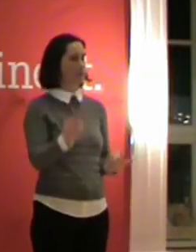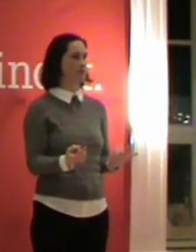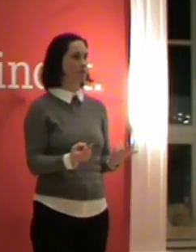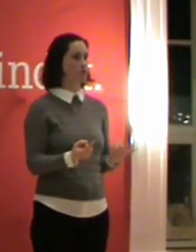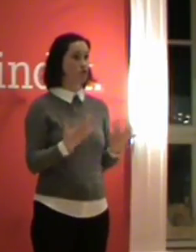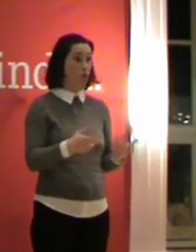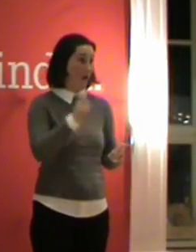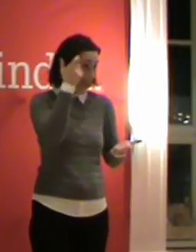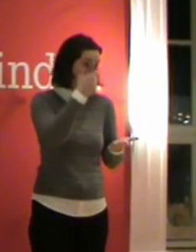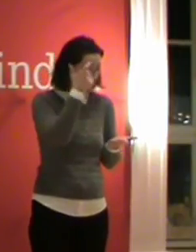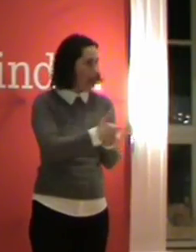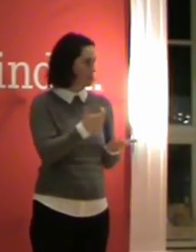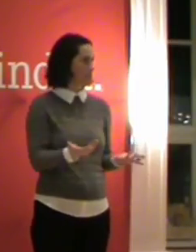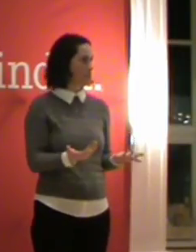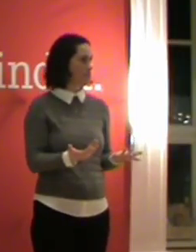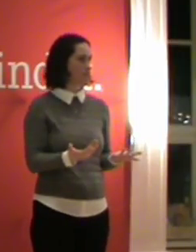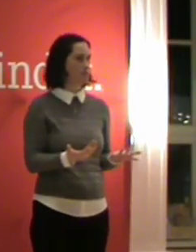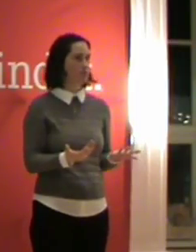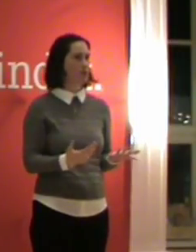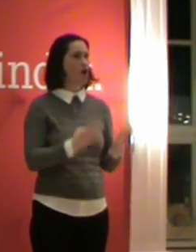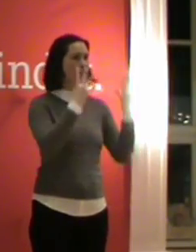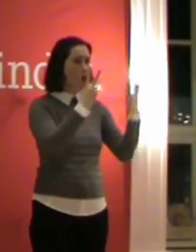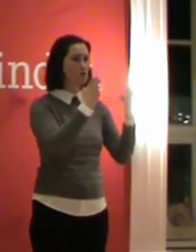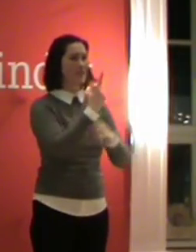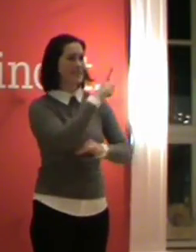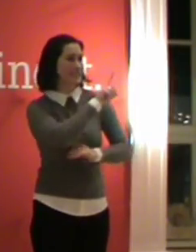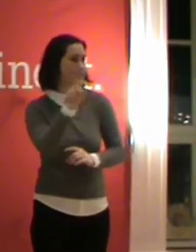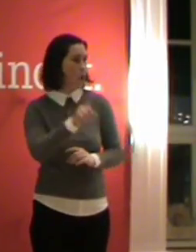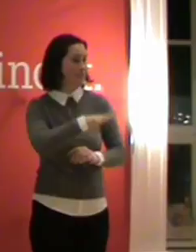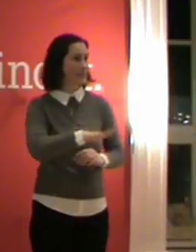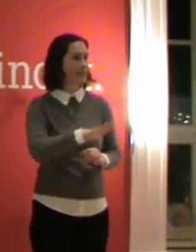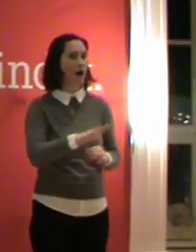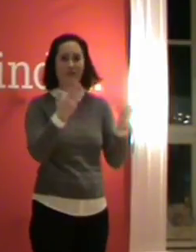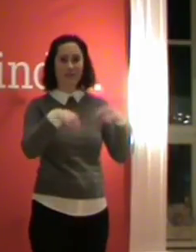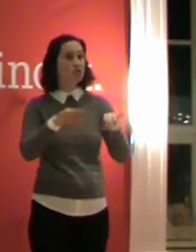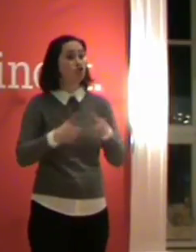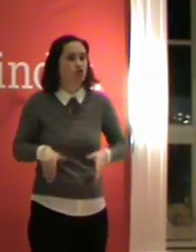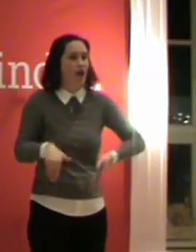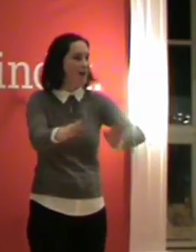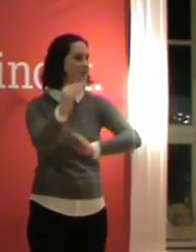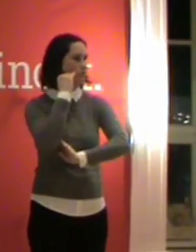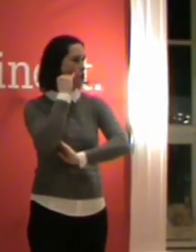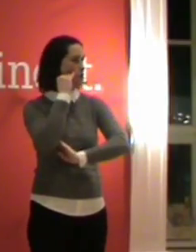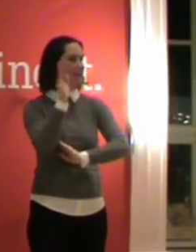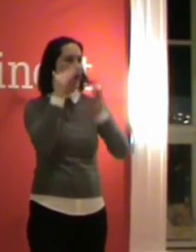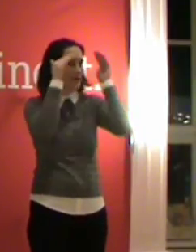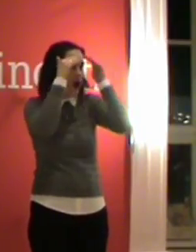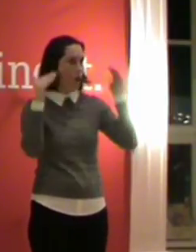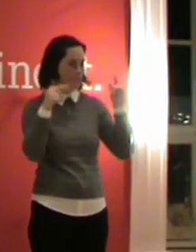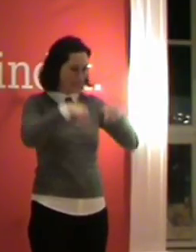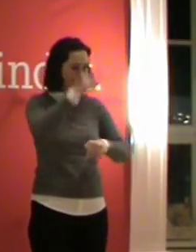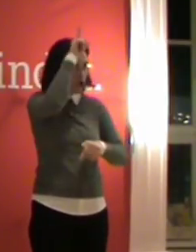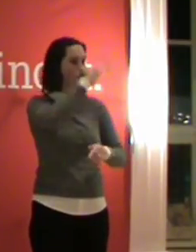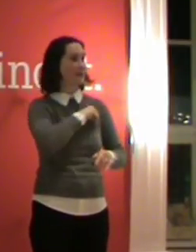nicht ernsthaft akzeptieren. 29.000 Kinder sind obdachlos, die leben auf der Straße im reichen